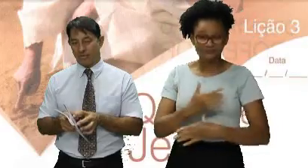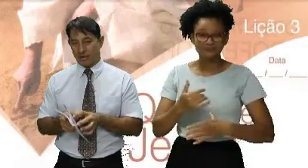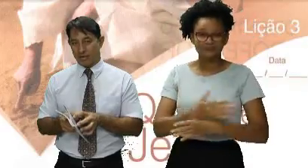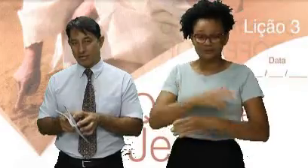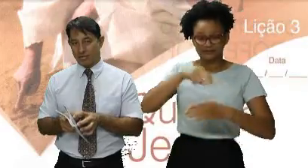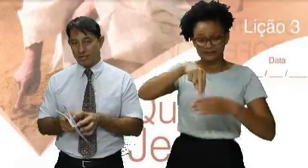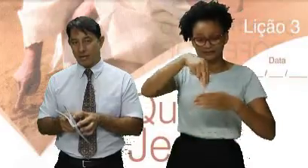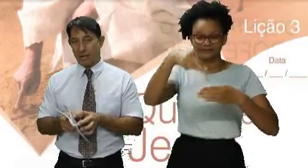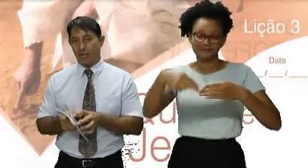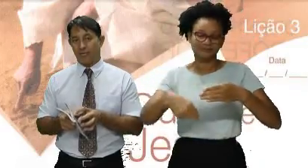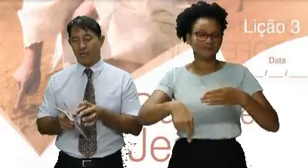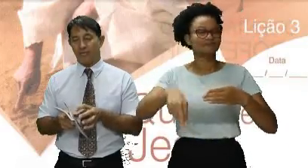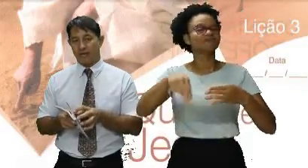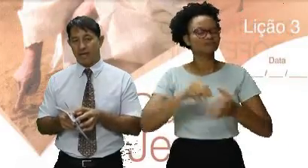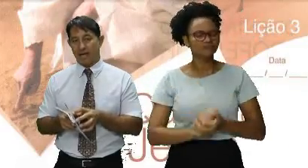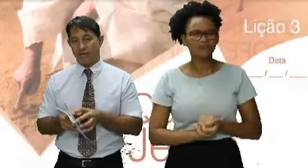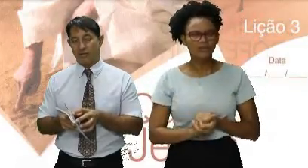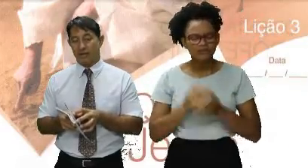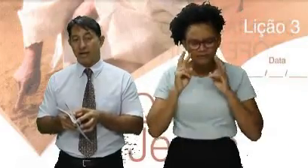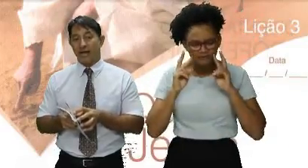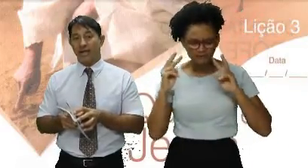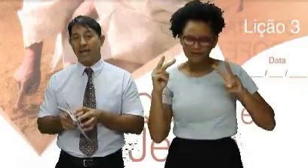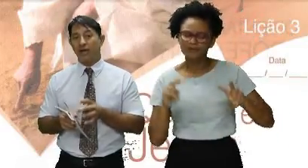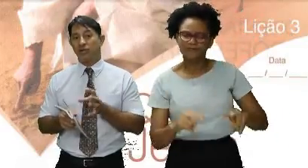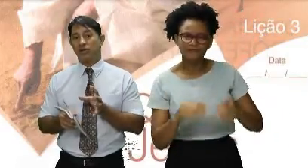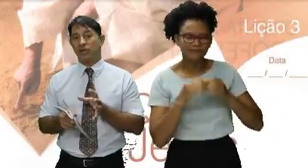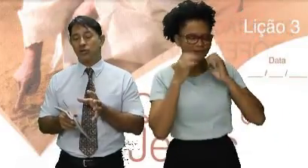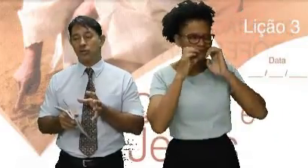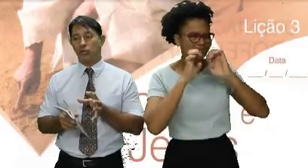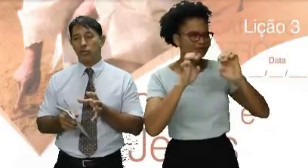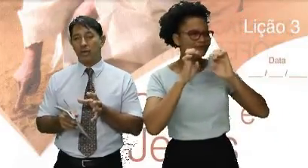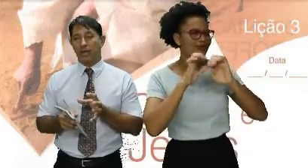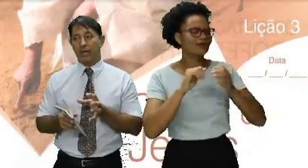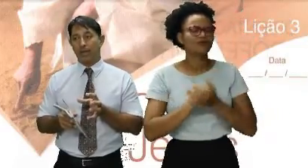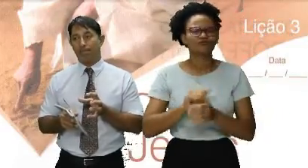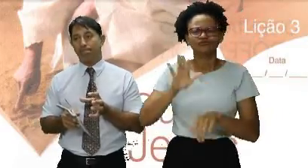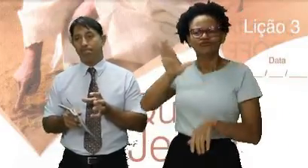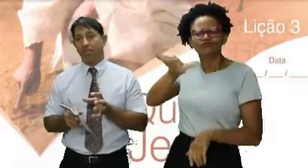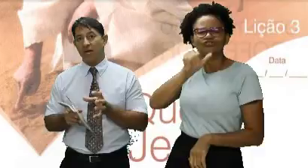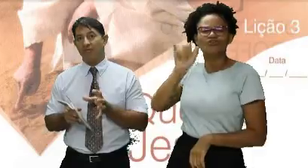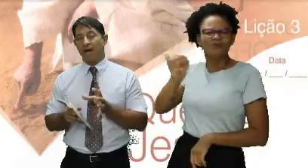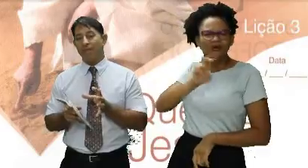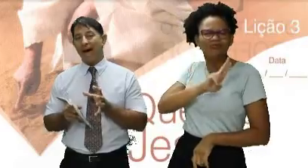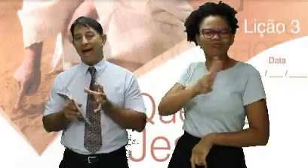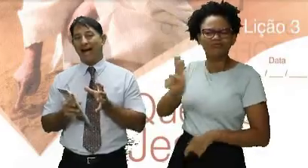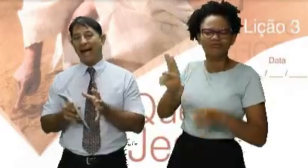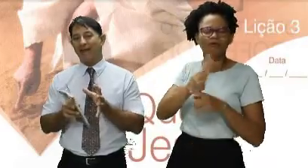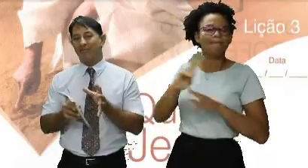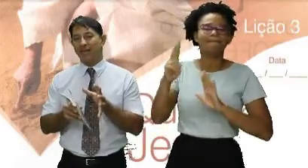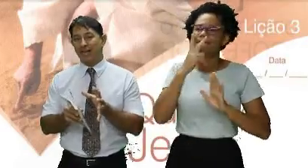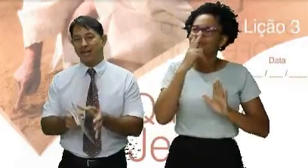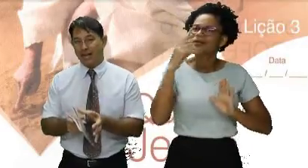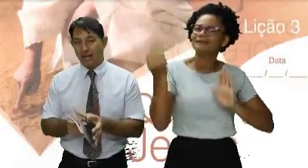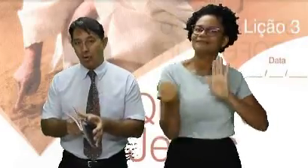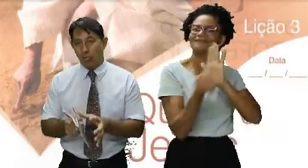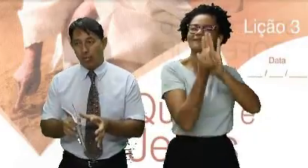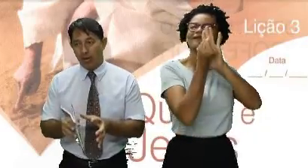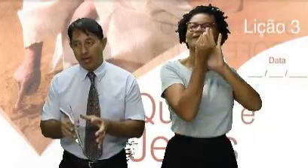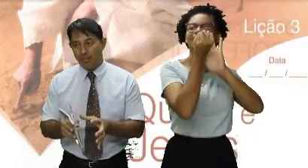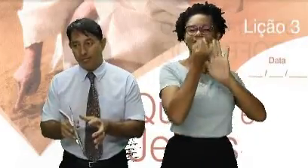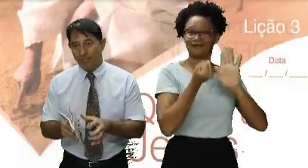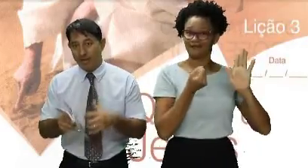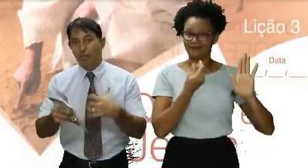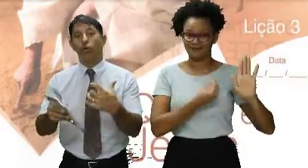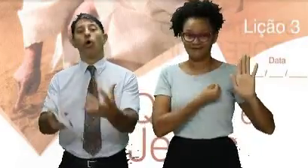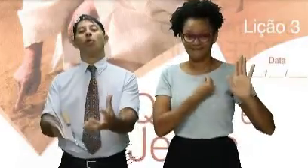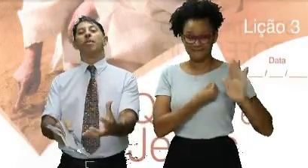perceber nos textos, nos evangelhos, que é um título que vai marcar a vida dele, como por